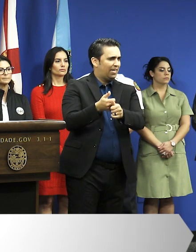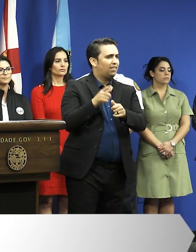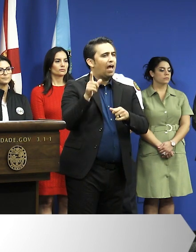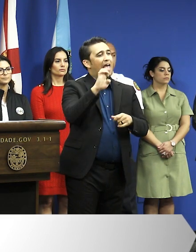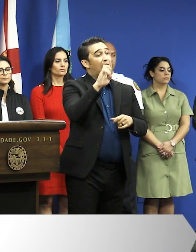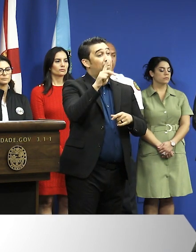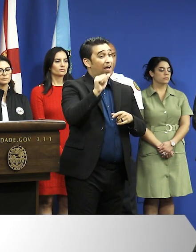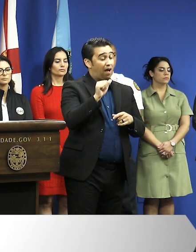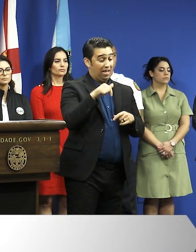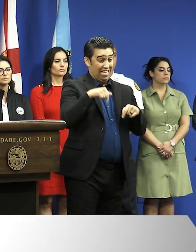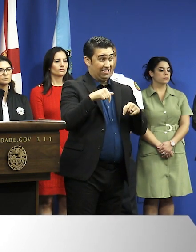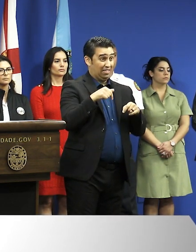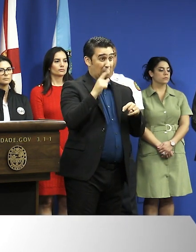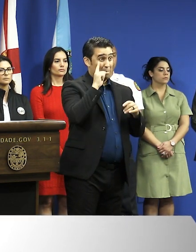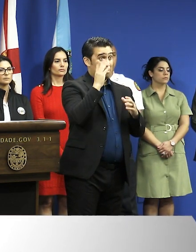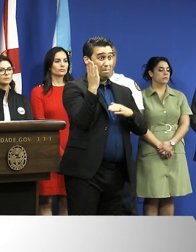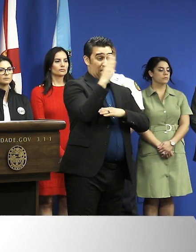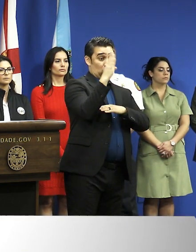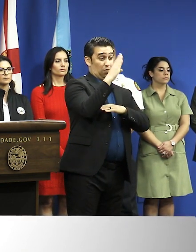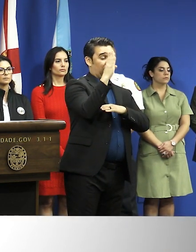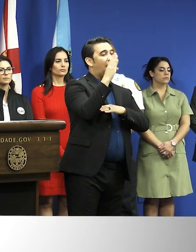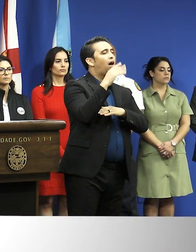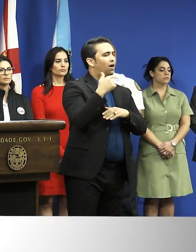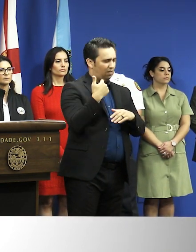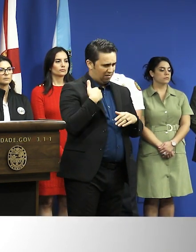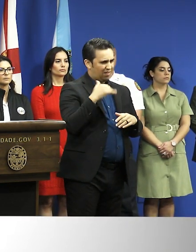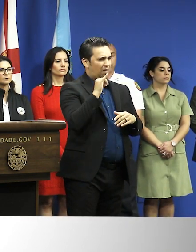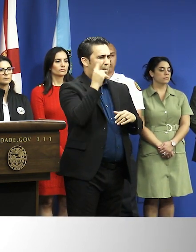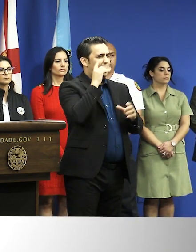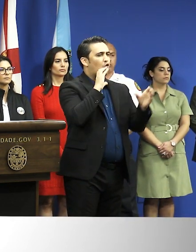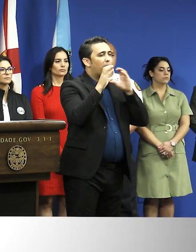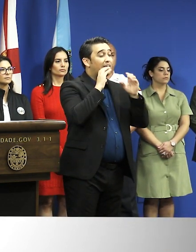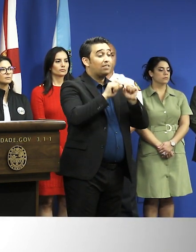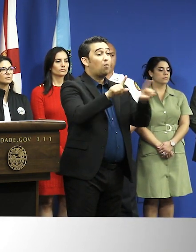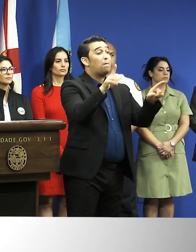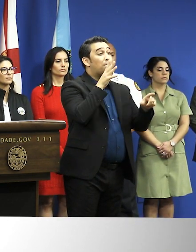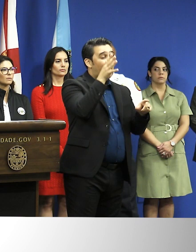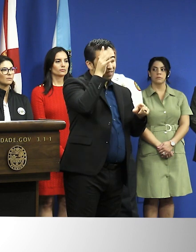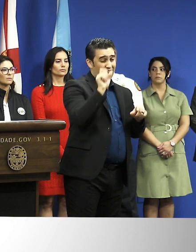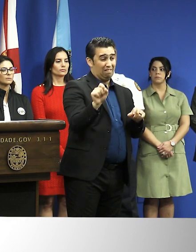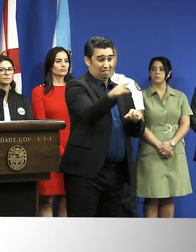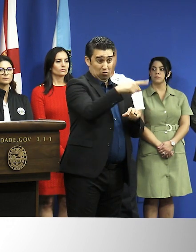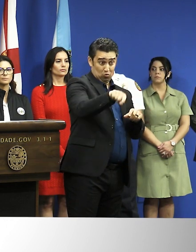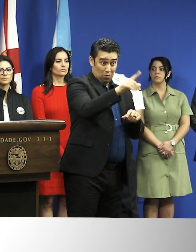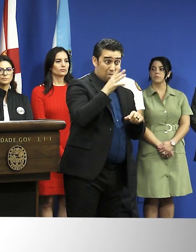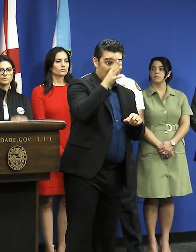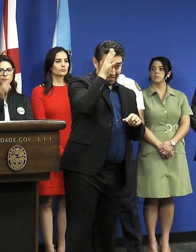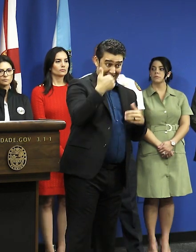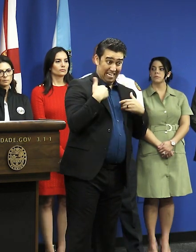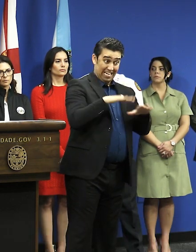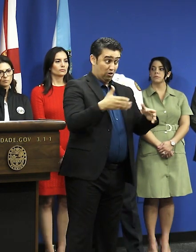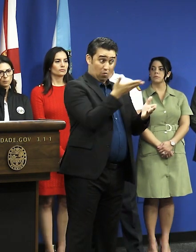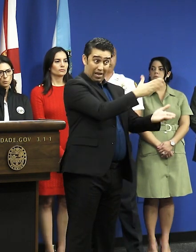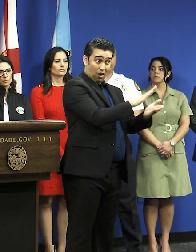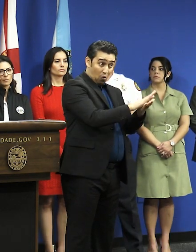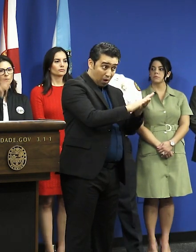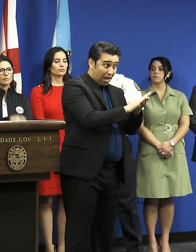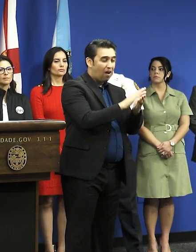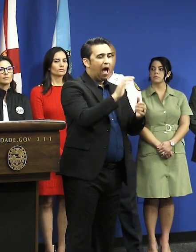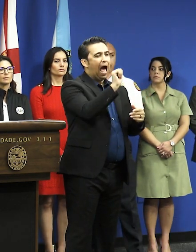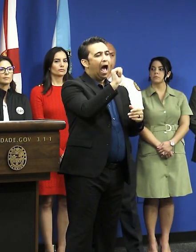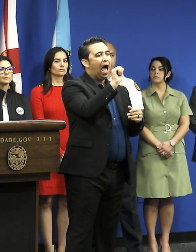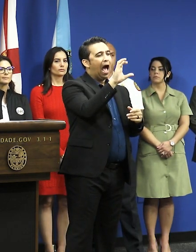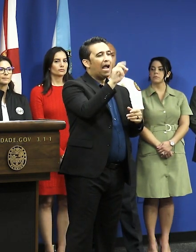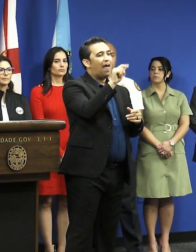Esta mediodía, comunicaciones directamente a los padres fue mandado pidiendo a esos padres de niños en la escuela de la Academia de